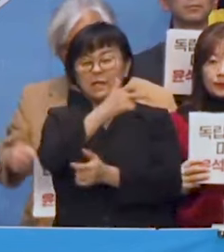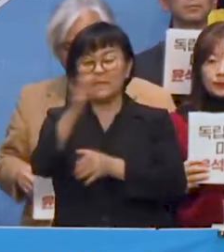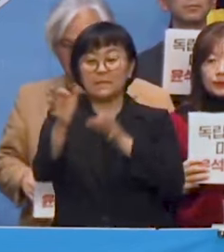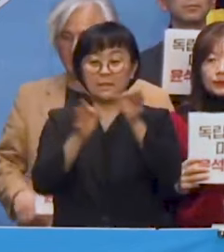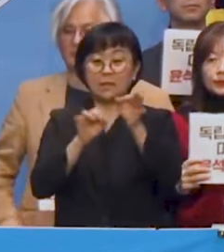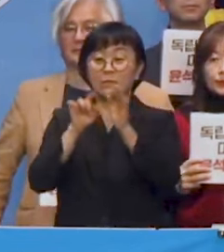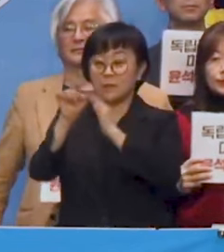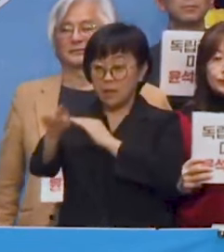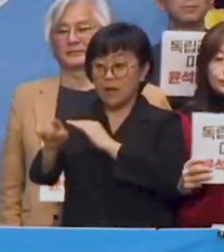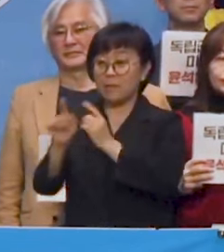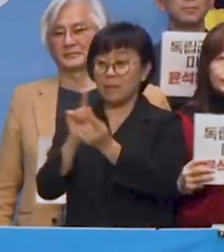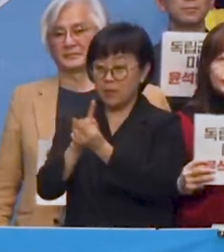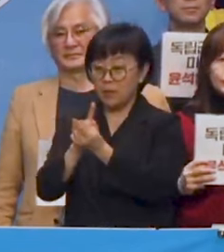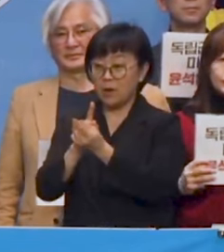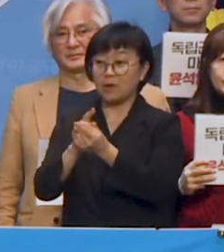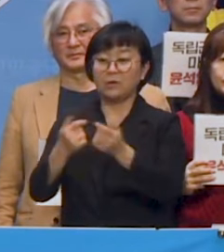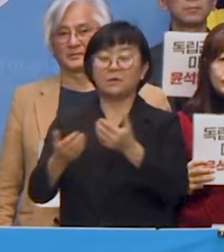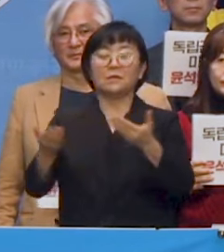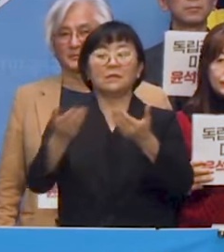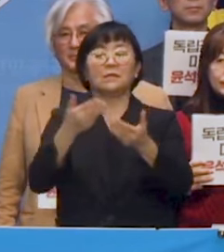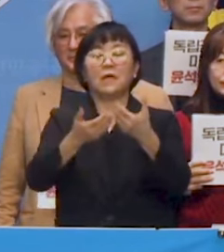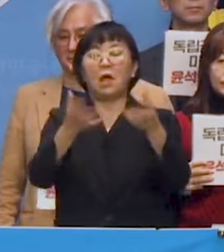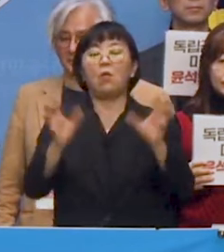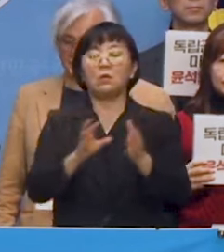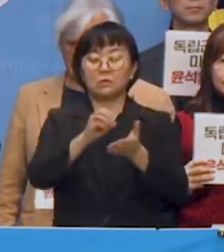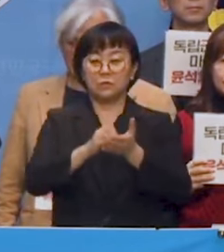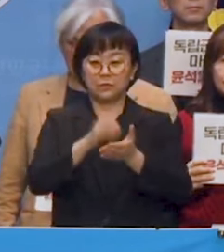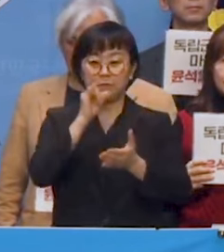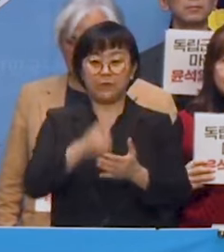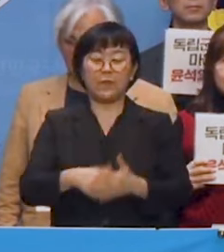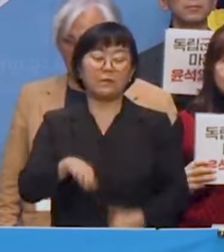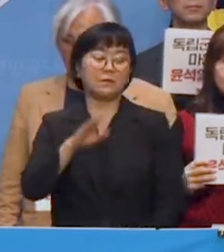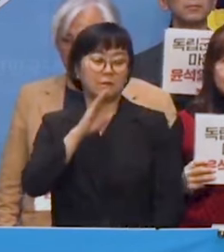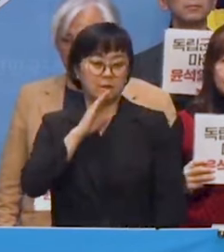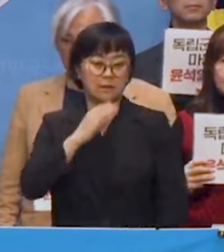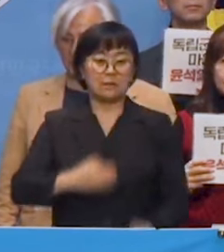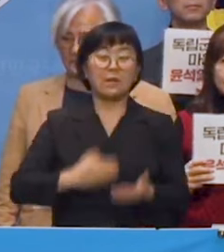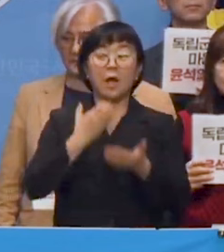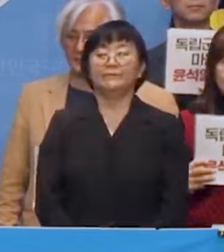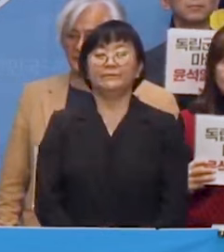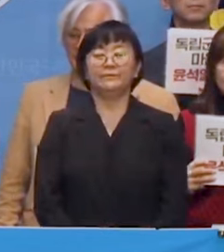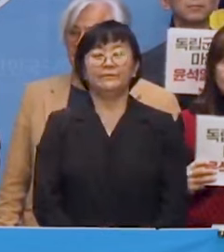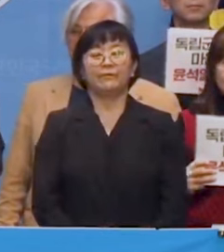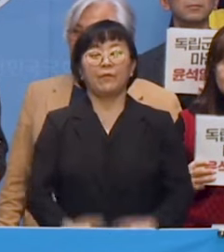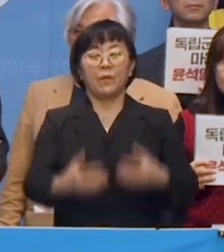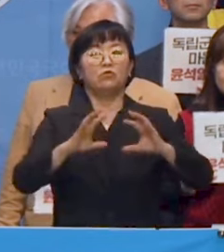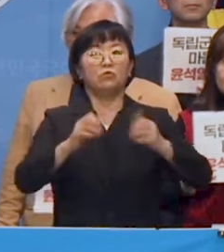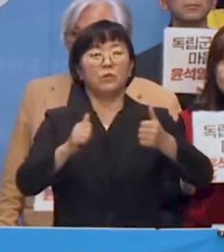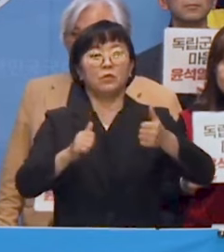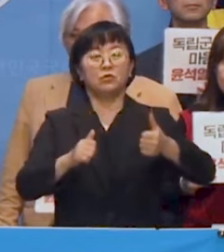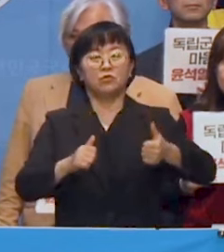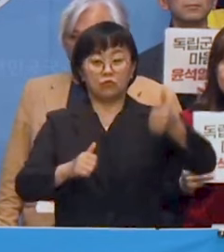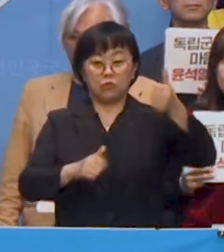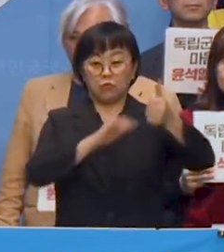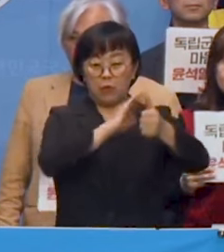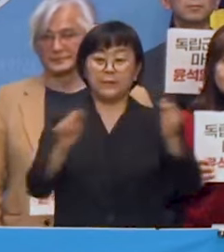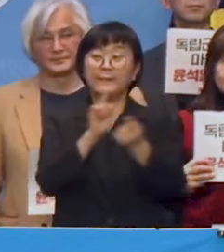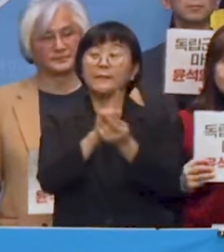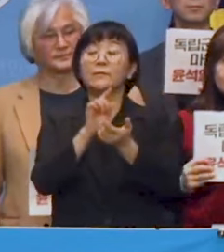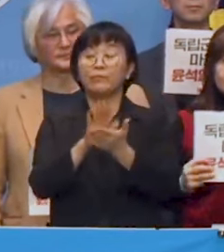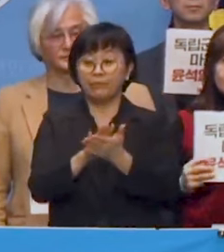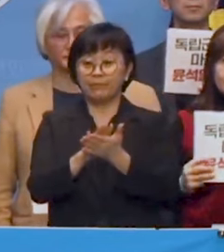열리면 달려가 당원들을 모집했다고 합니다. 참으로 감동적인 이야기입니다. 국민주권당은 국민들이